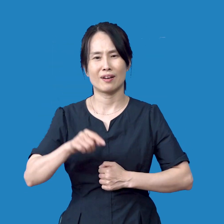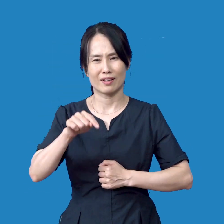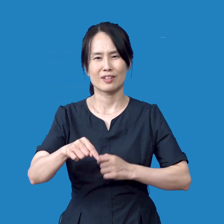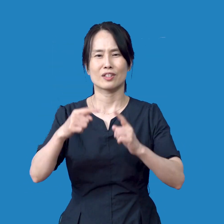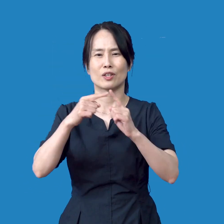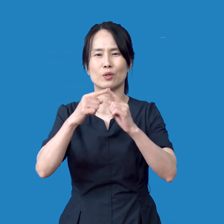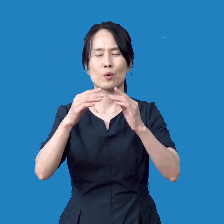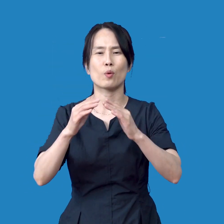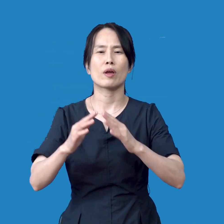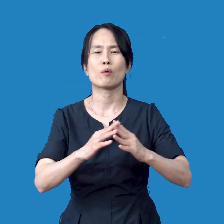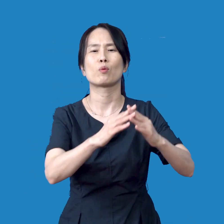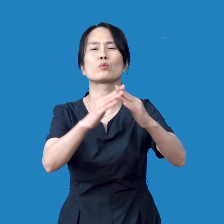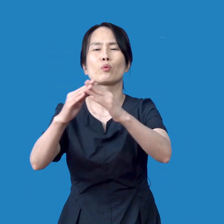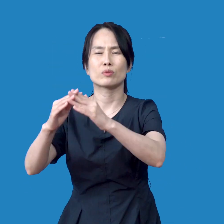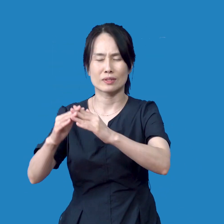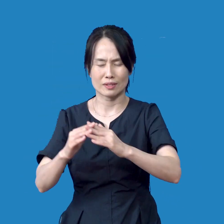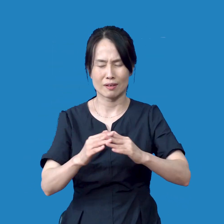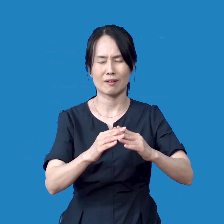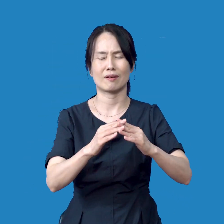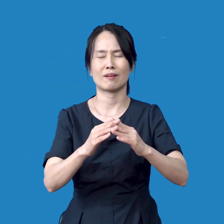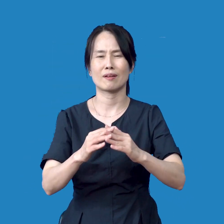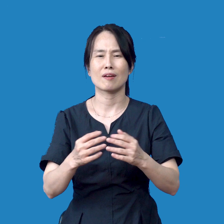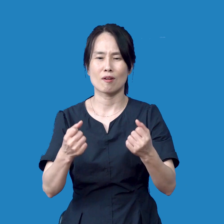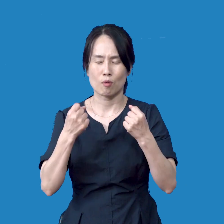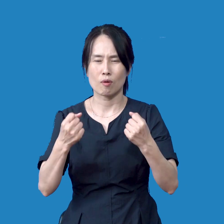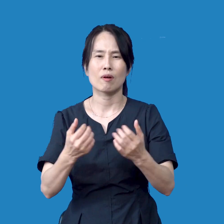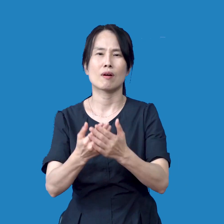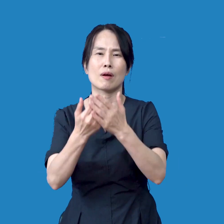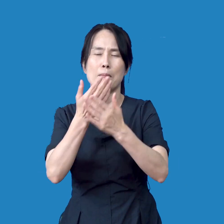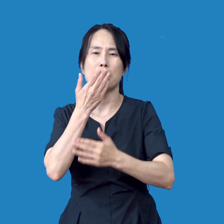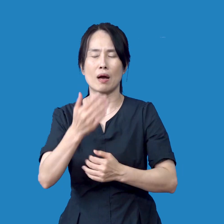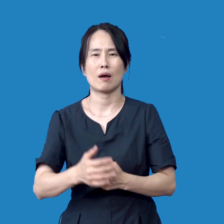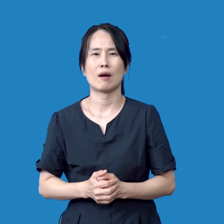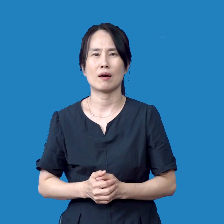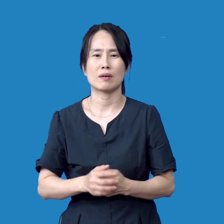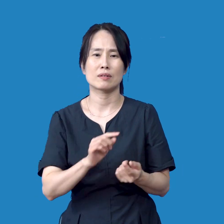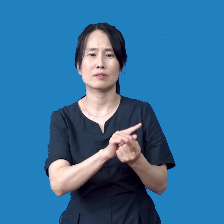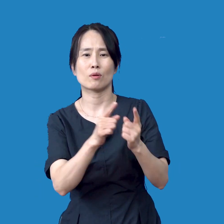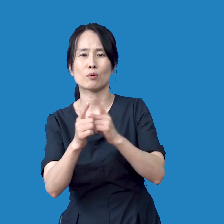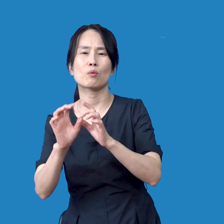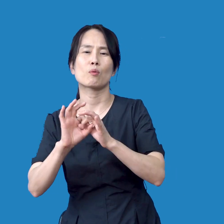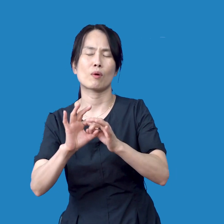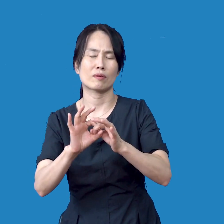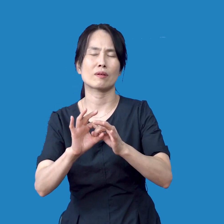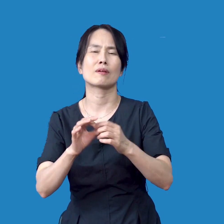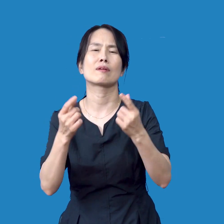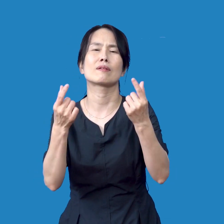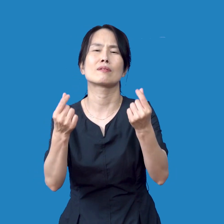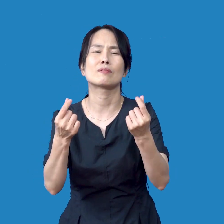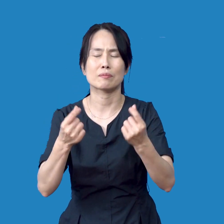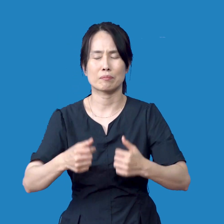교회 공동체라는 것입니다. 지체와의 관계가 그렇게 돼야 됩니다.